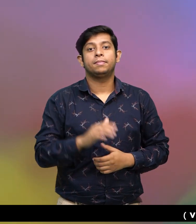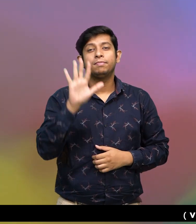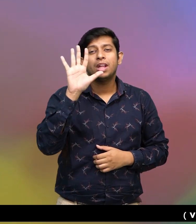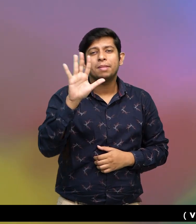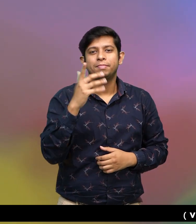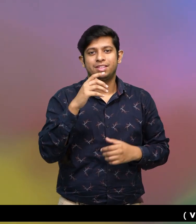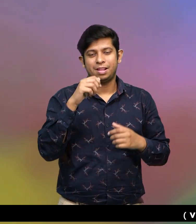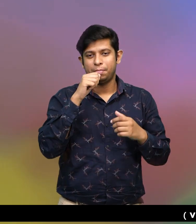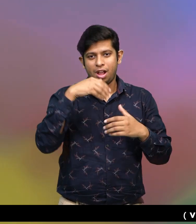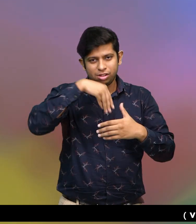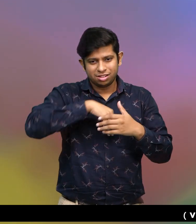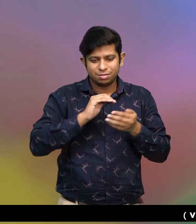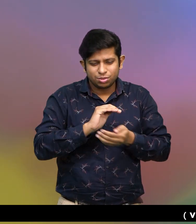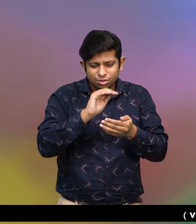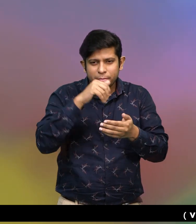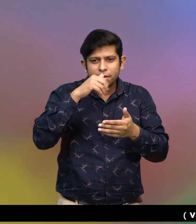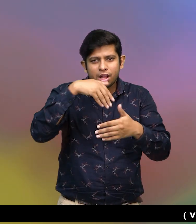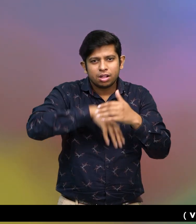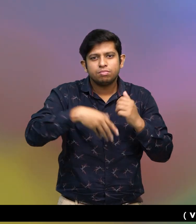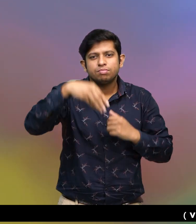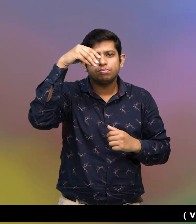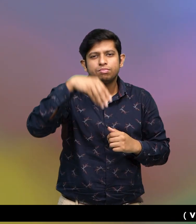5. సిలోమ్ కలిగి ఉంటాయి.